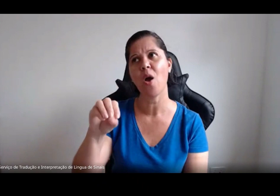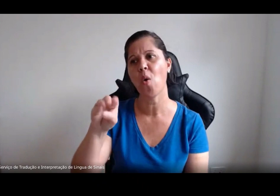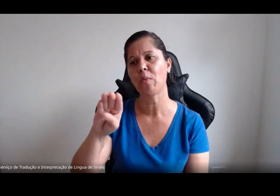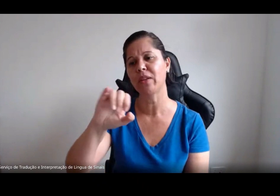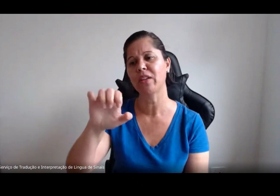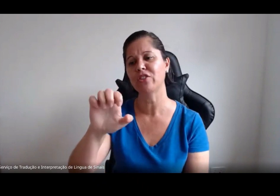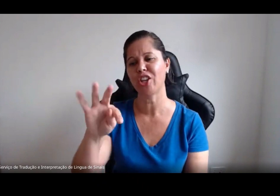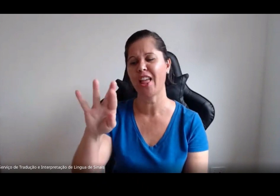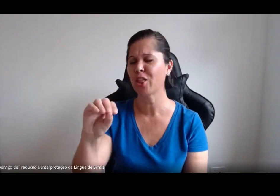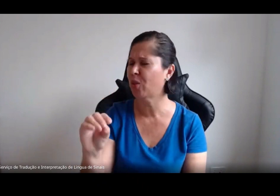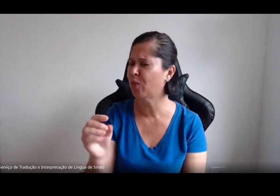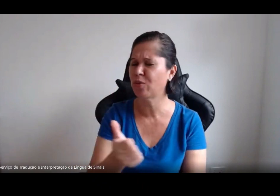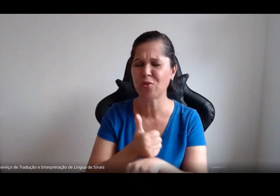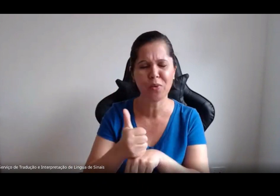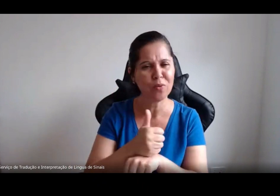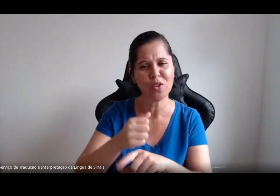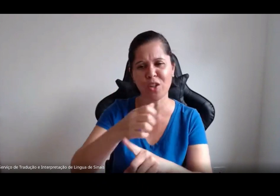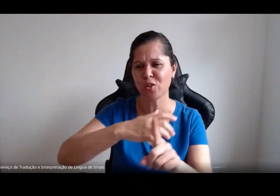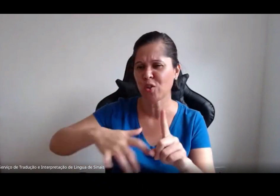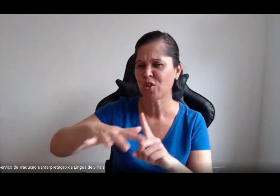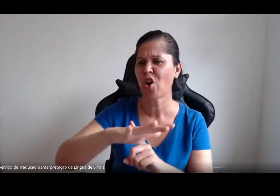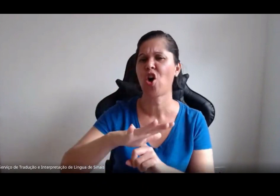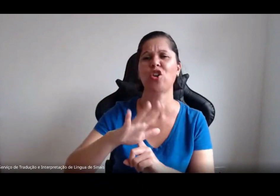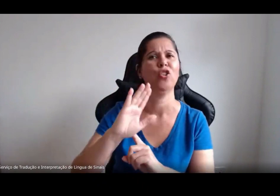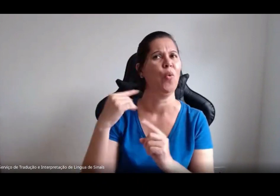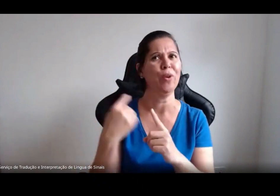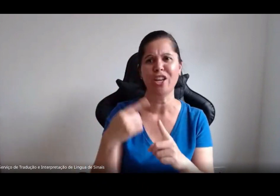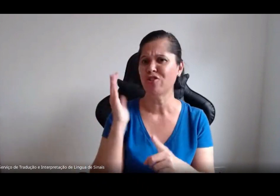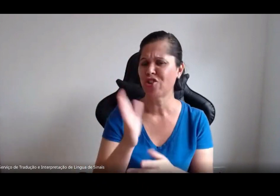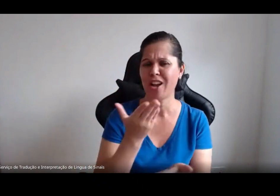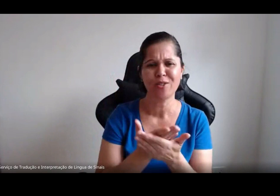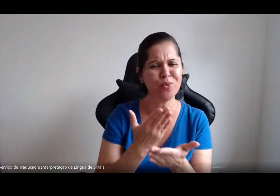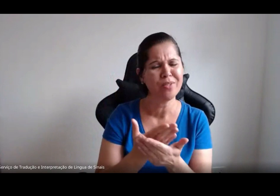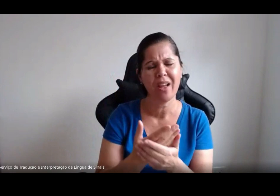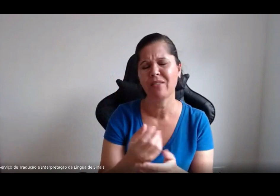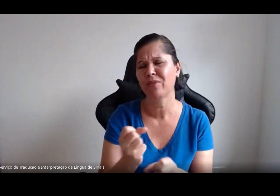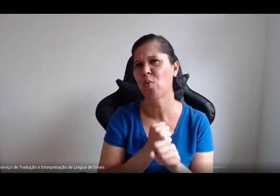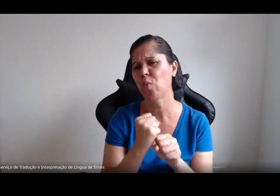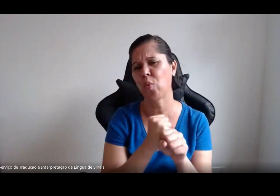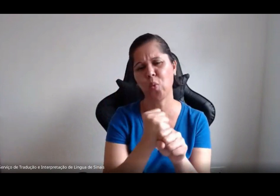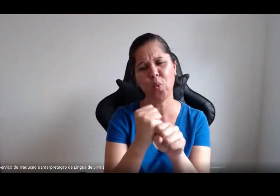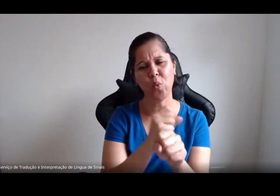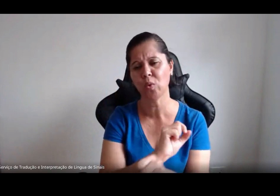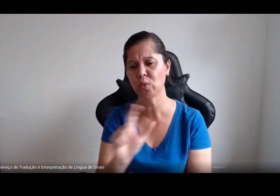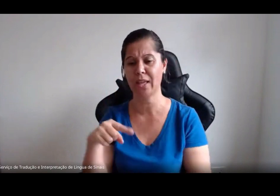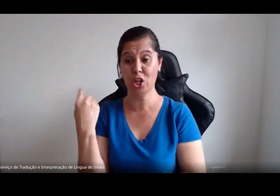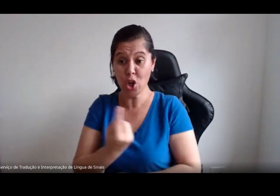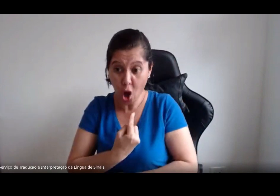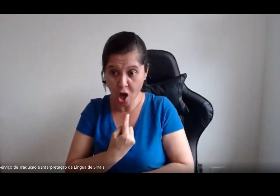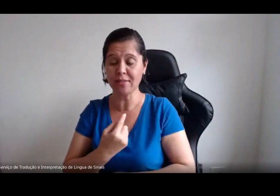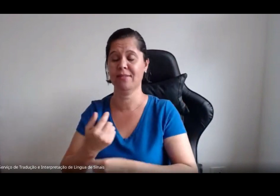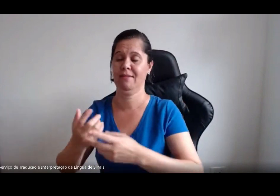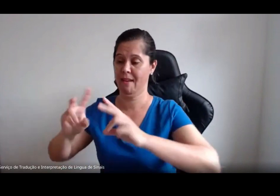para muitos sociólogos. Eles já estudavam narrativa de vida há mais tempo do que a gente da análise